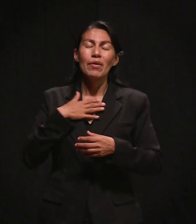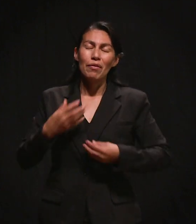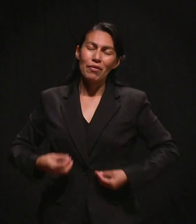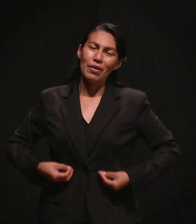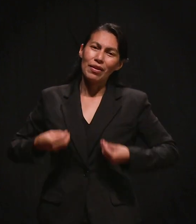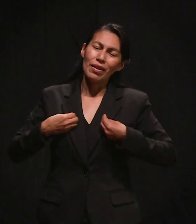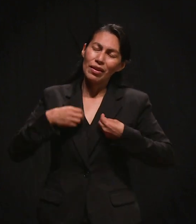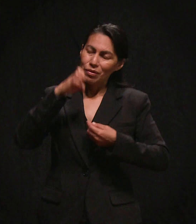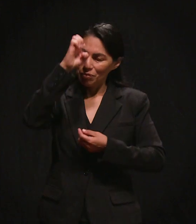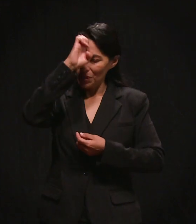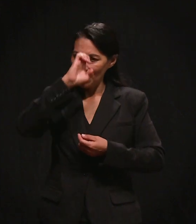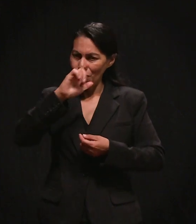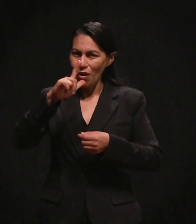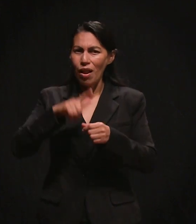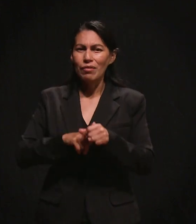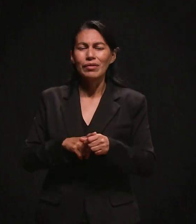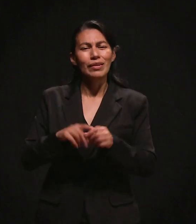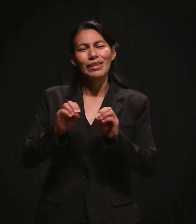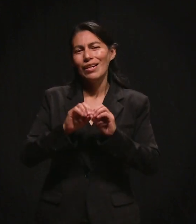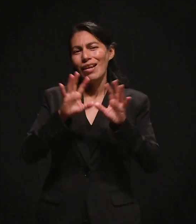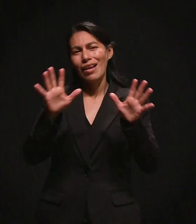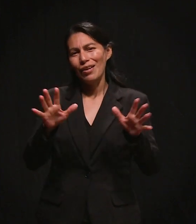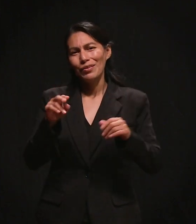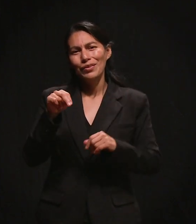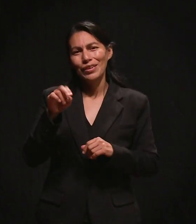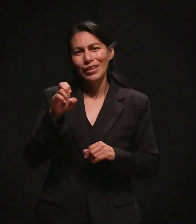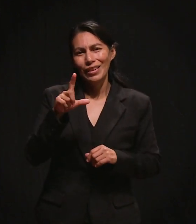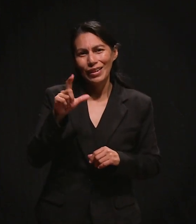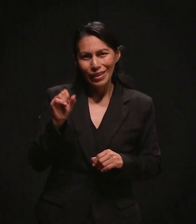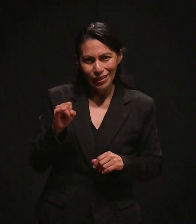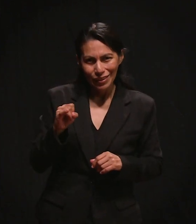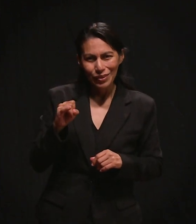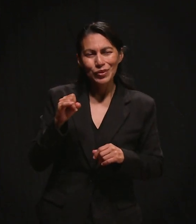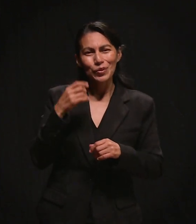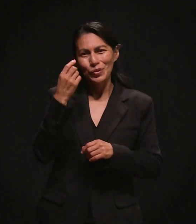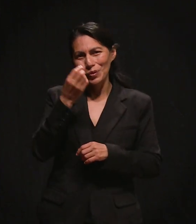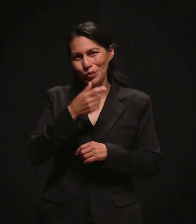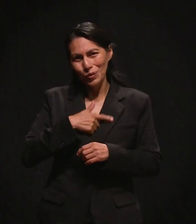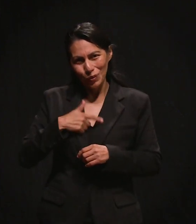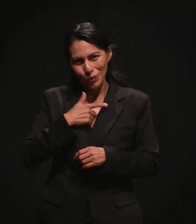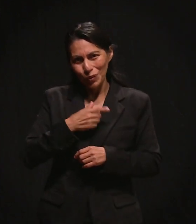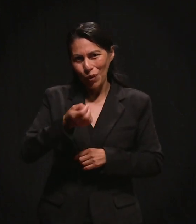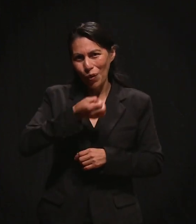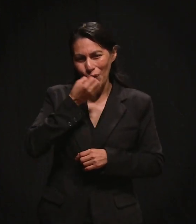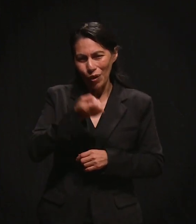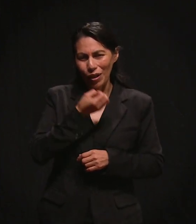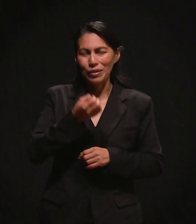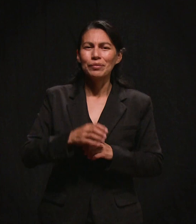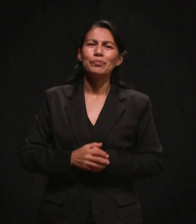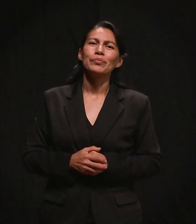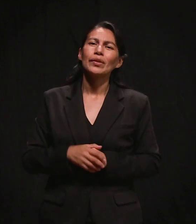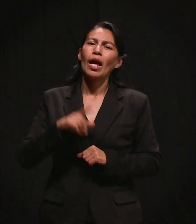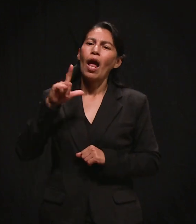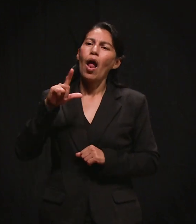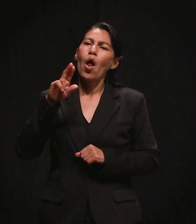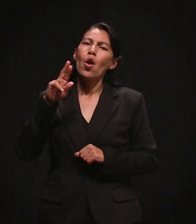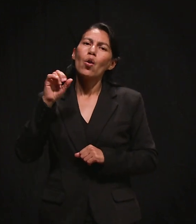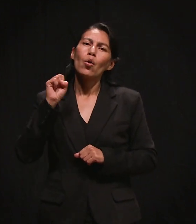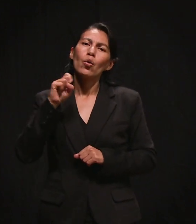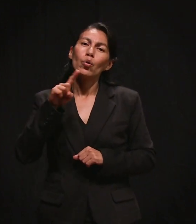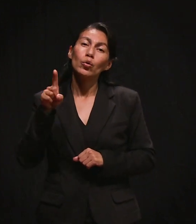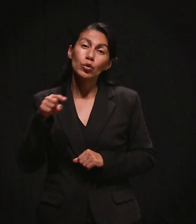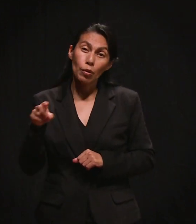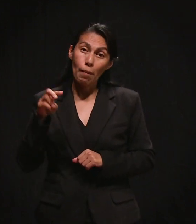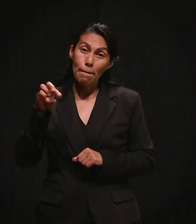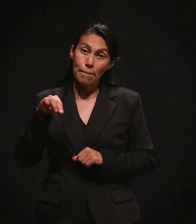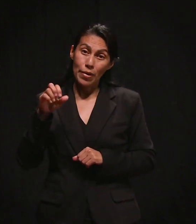espiritual. Claro que sí, Mary, estaremos orando por esto específicamente. Luz María Páez,